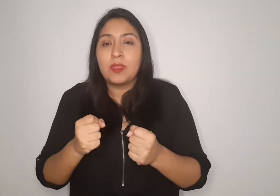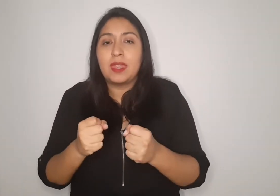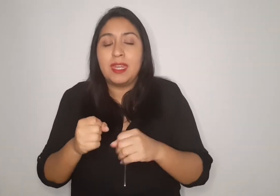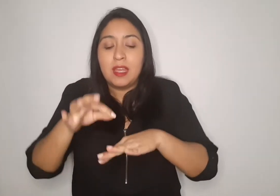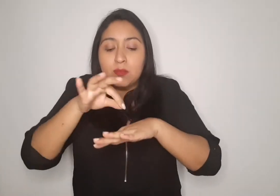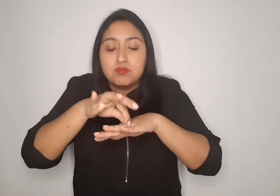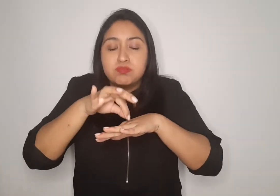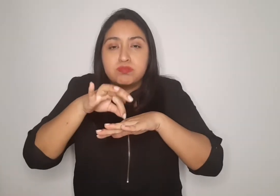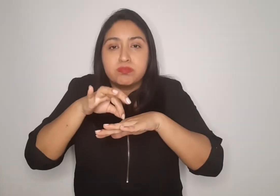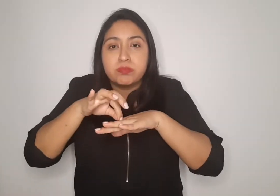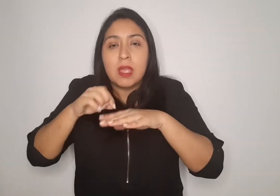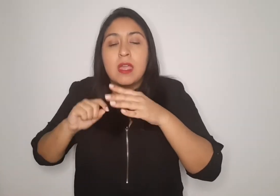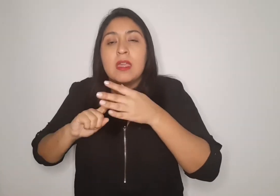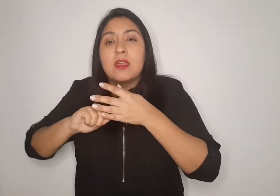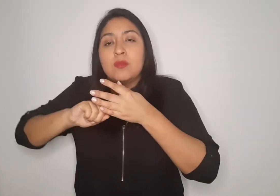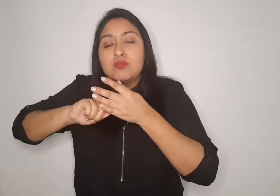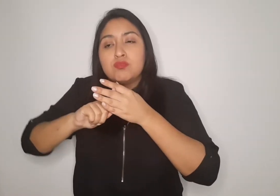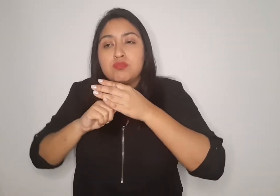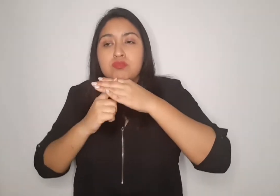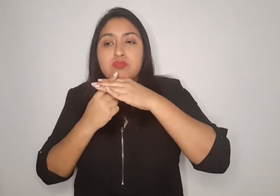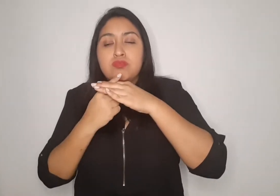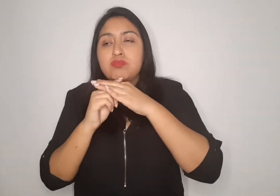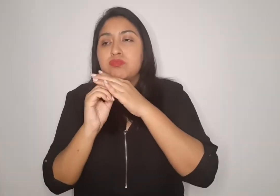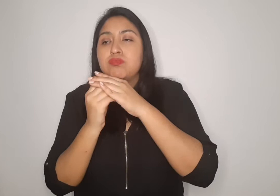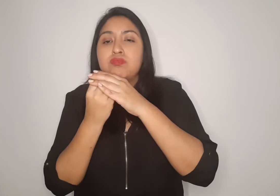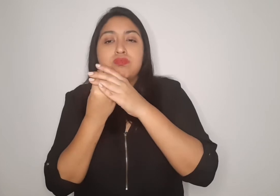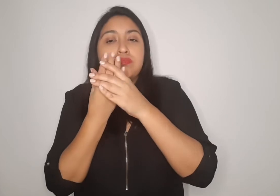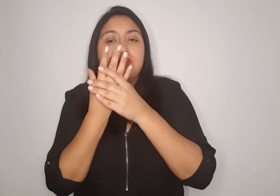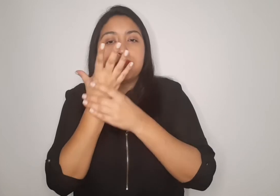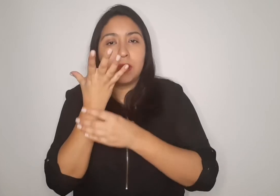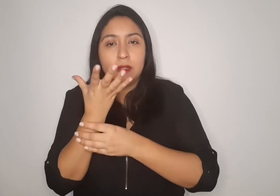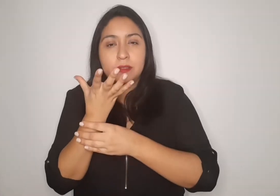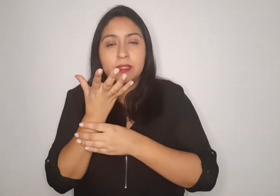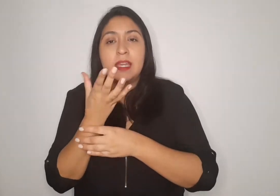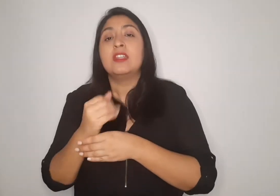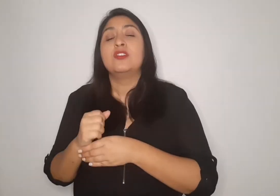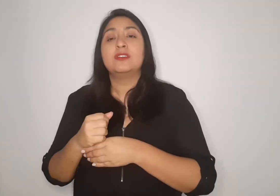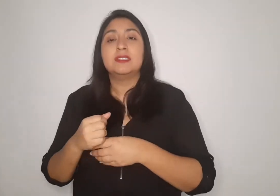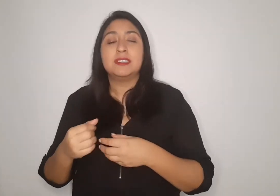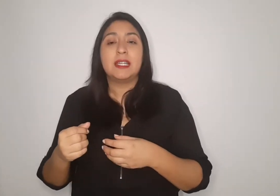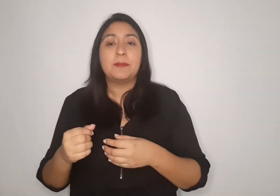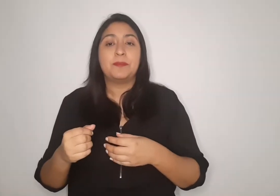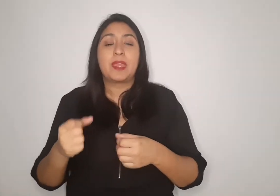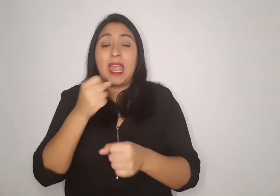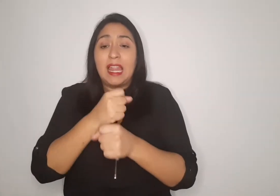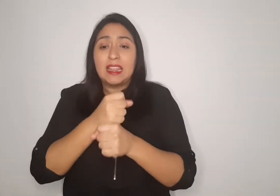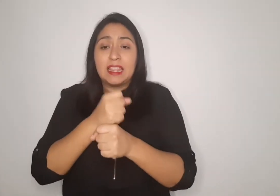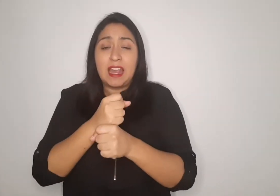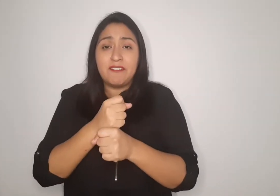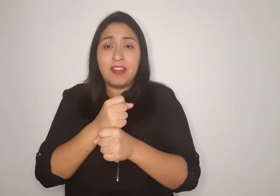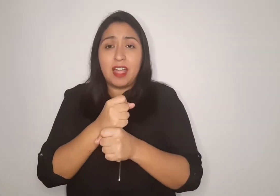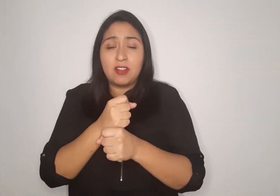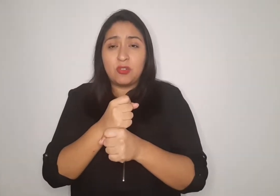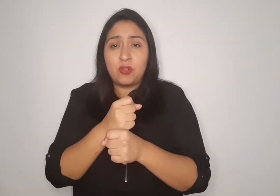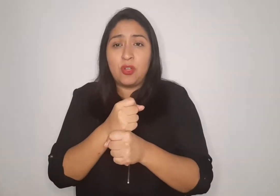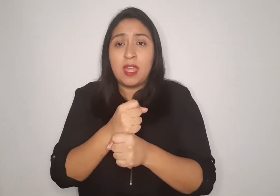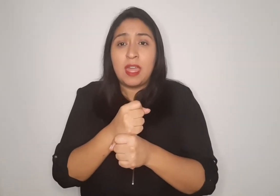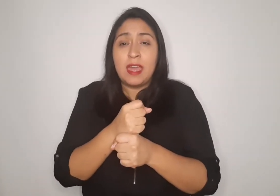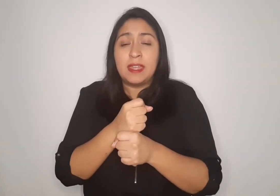la labor de la curadora de semillas es una labor también como de resguardar la cultura. Y yo